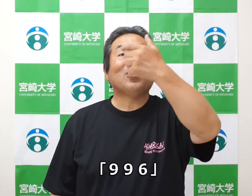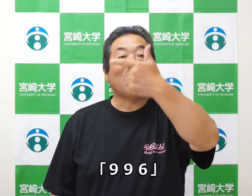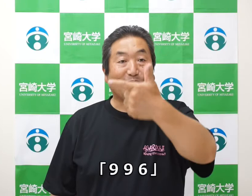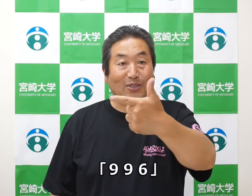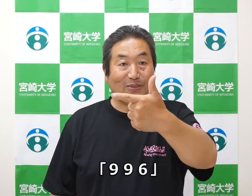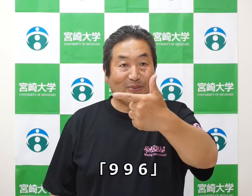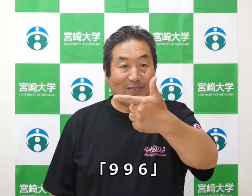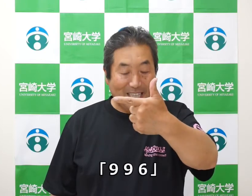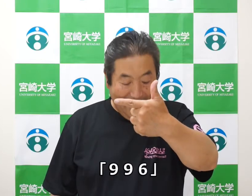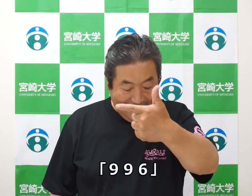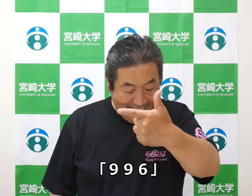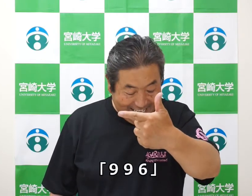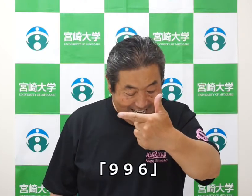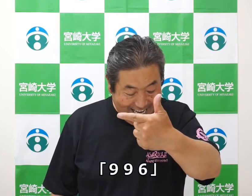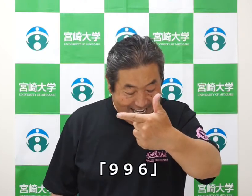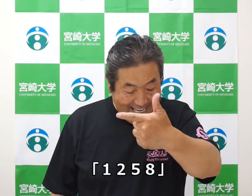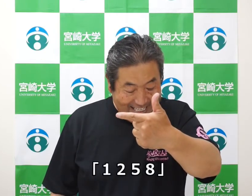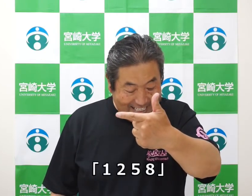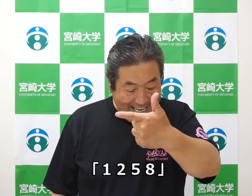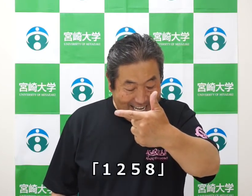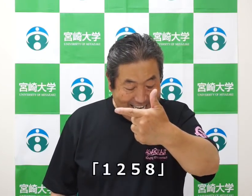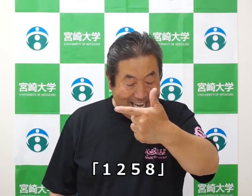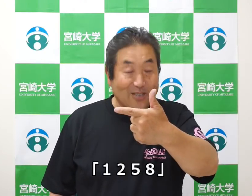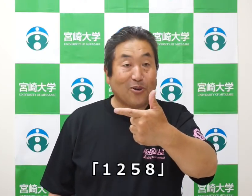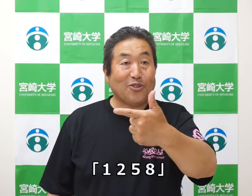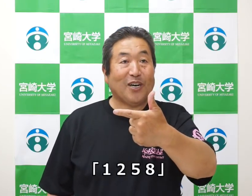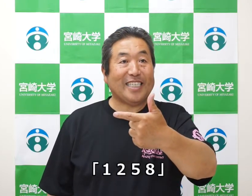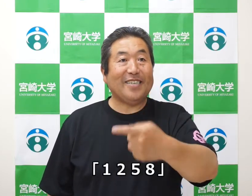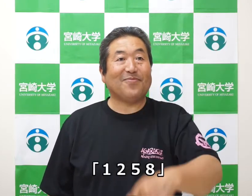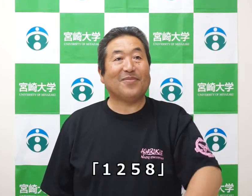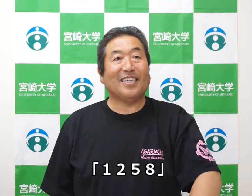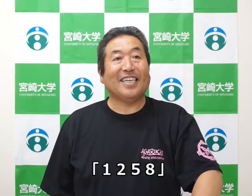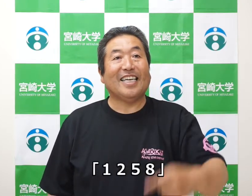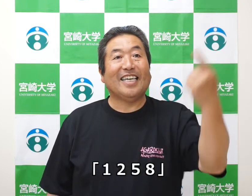996、はい、いいですね。1258、